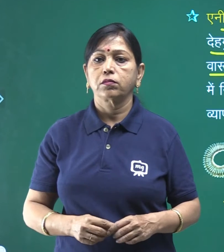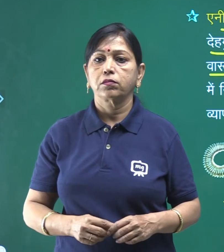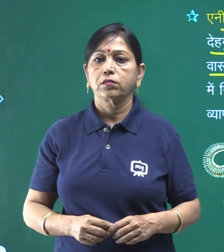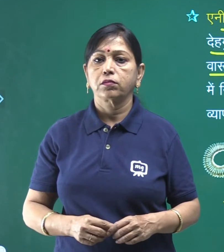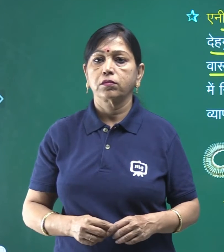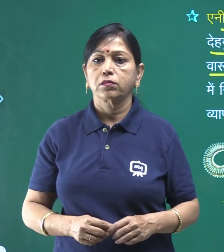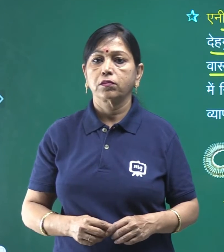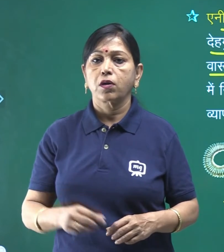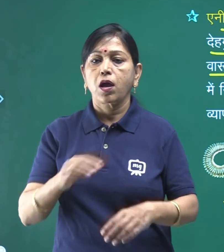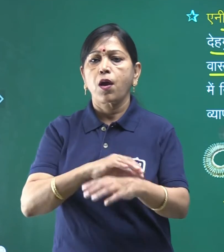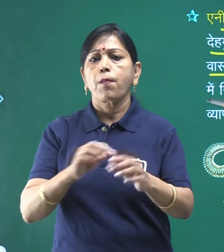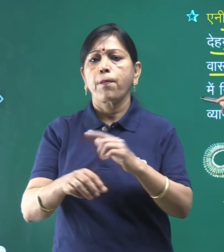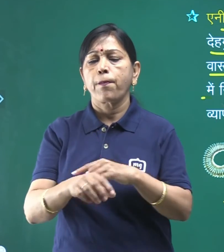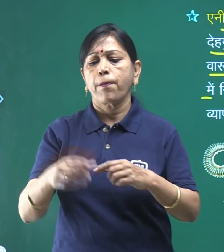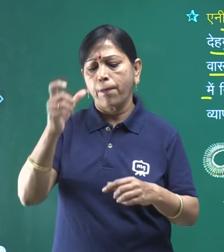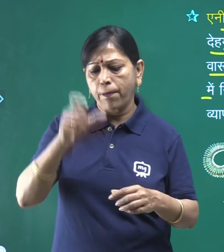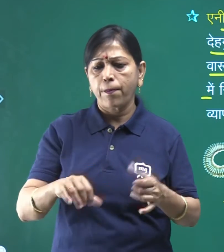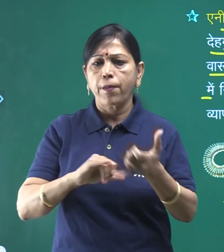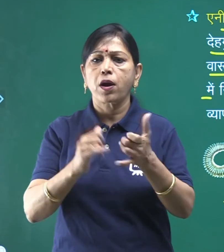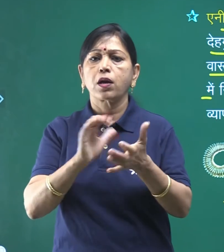अंग शारीरिक संरचना में